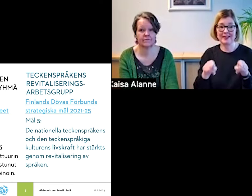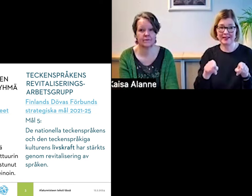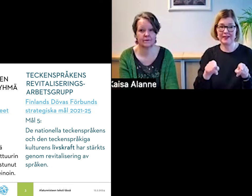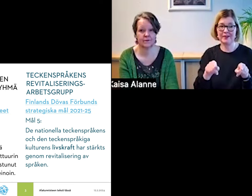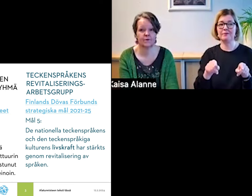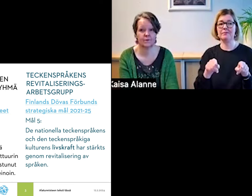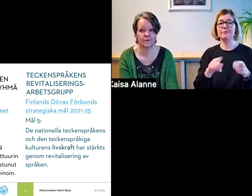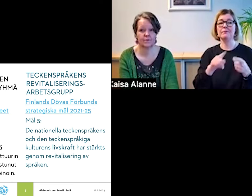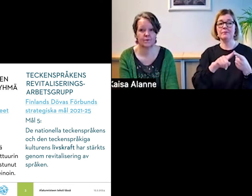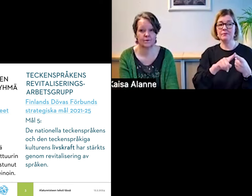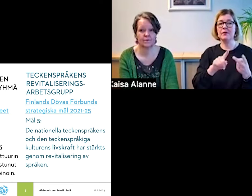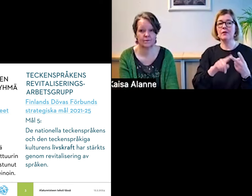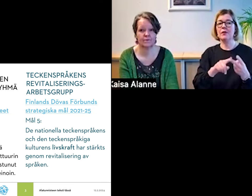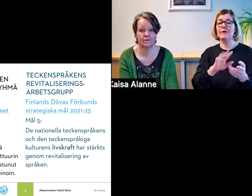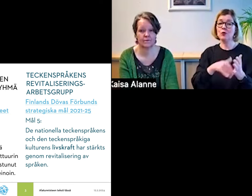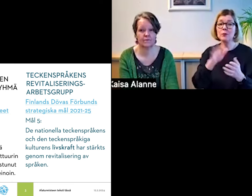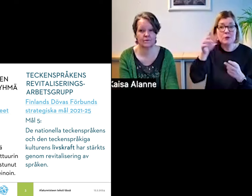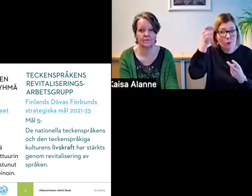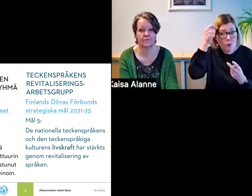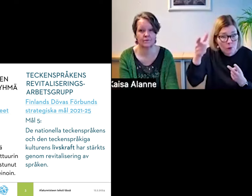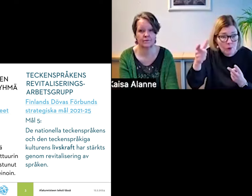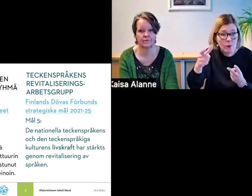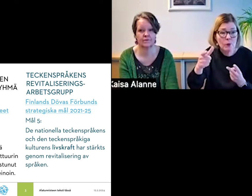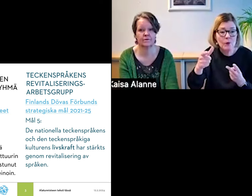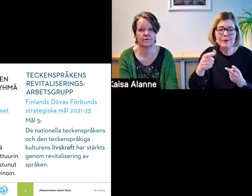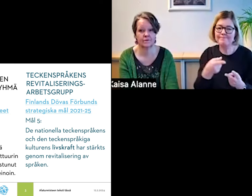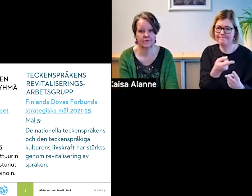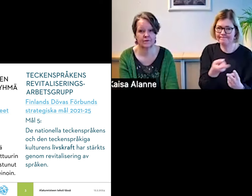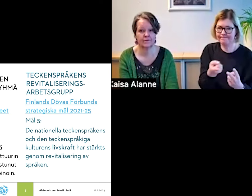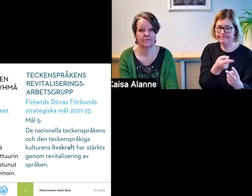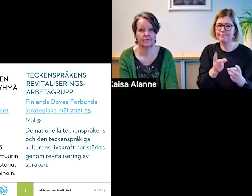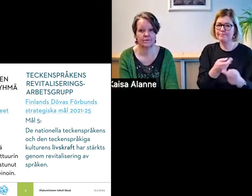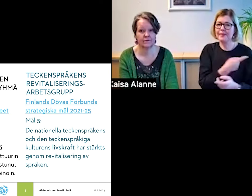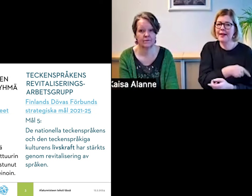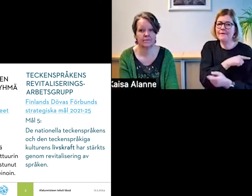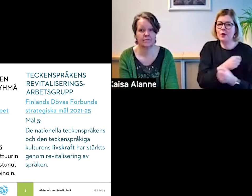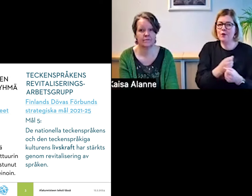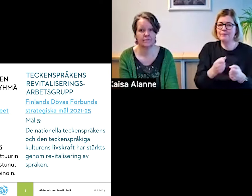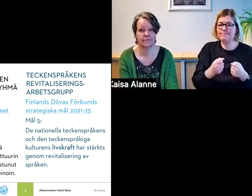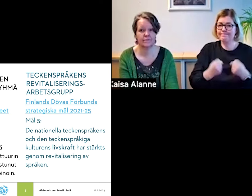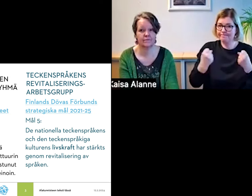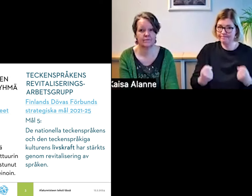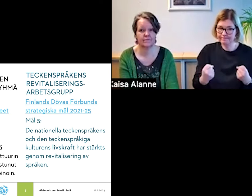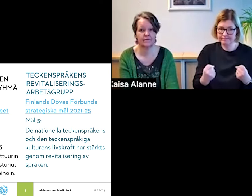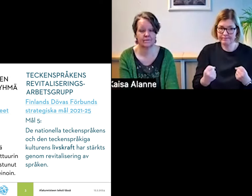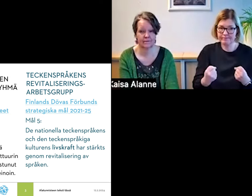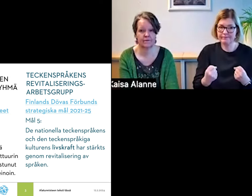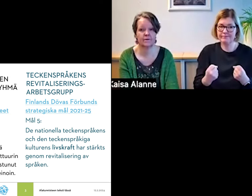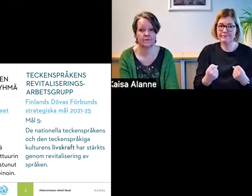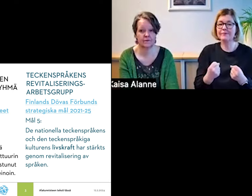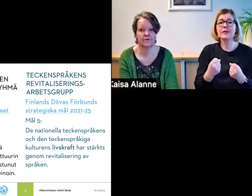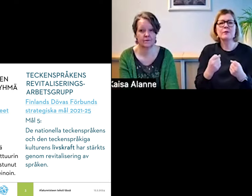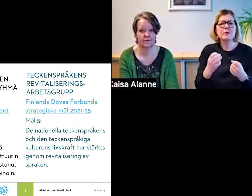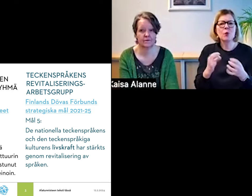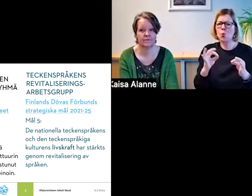kotoperäisiin kieliin suomalaiseen ja suomenruotsalaiseen viittomakieleen ja kulttuuriin ja niiden